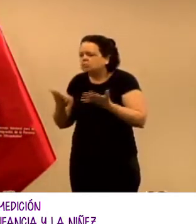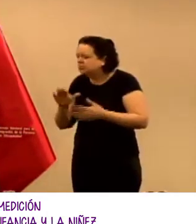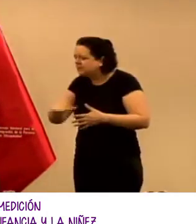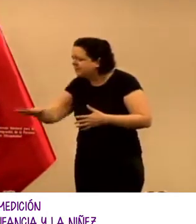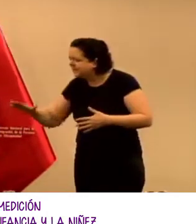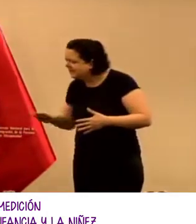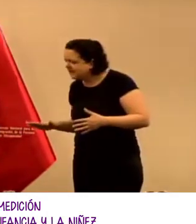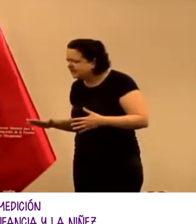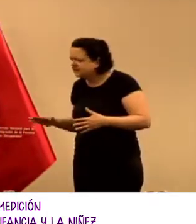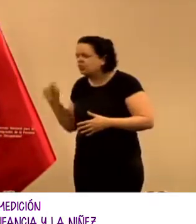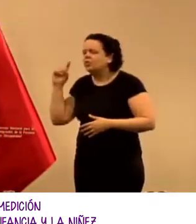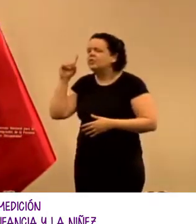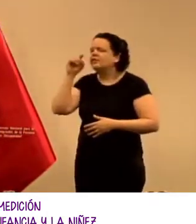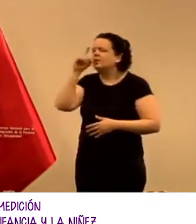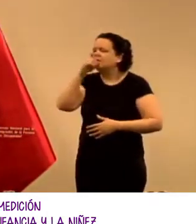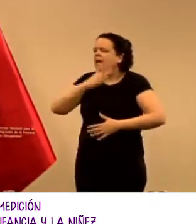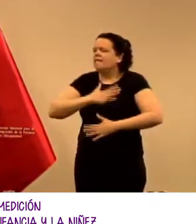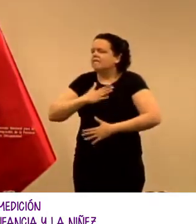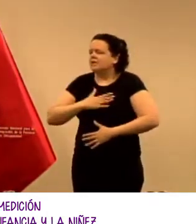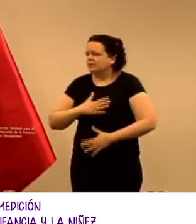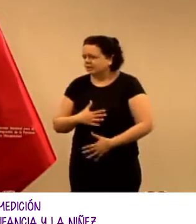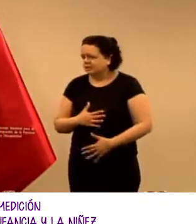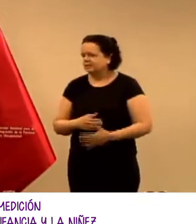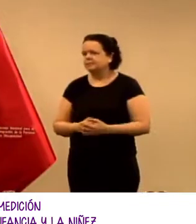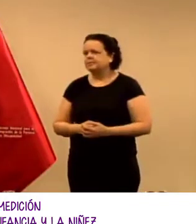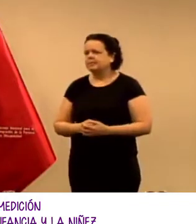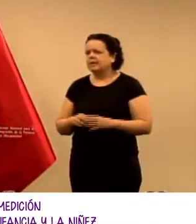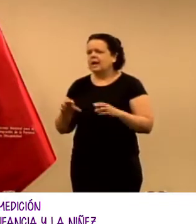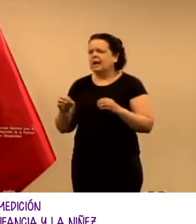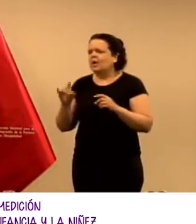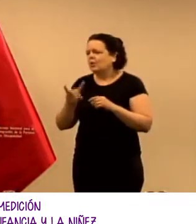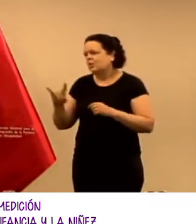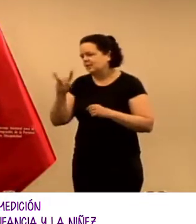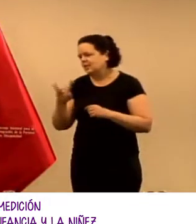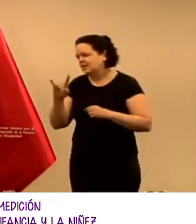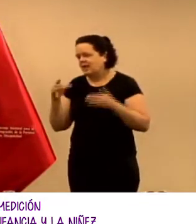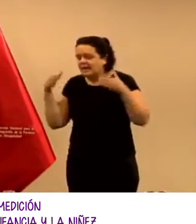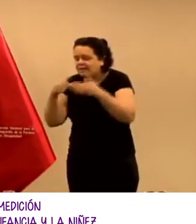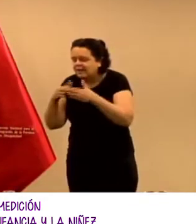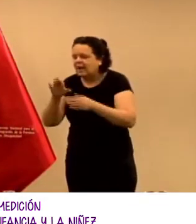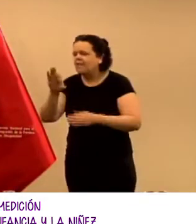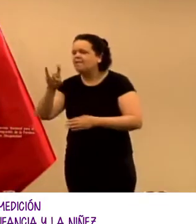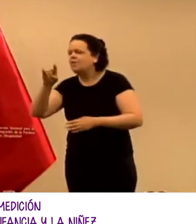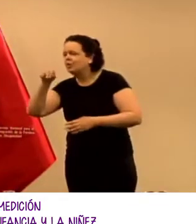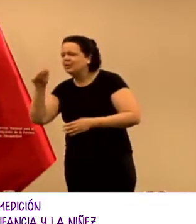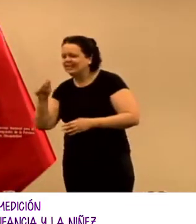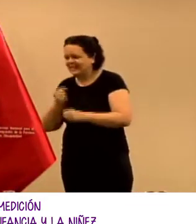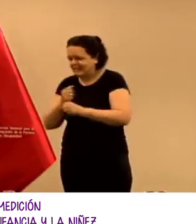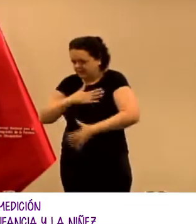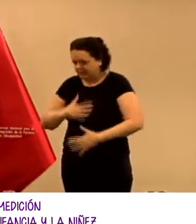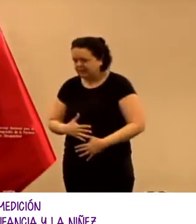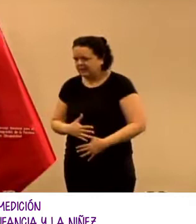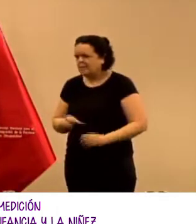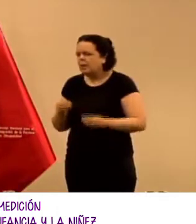niñas con dificultades funcionales, aplicando el enfoque funcional del que hemos venido hablando ayer para la